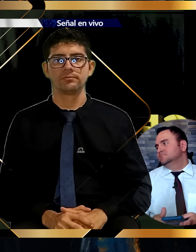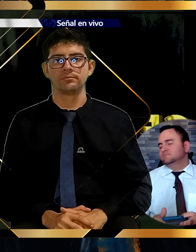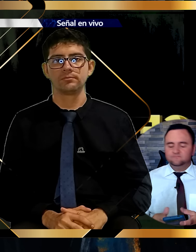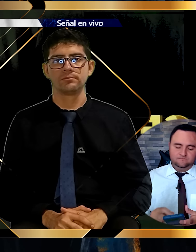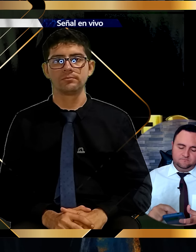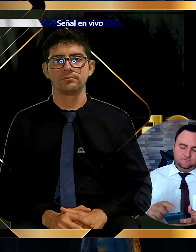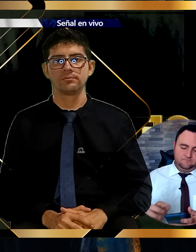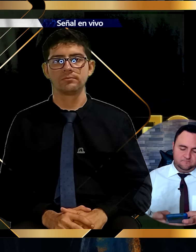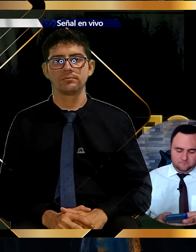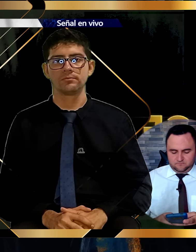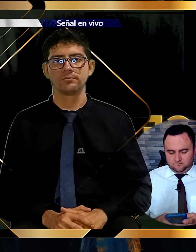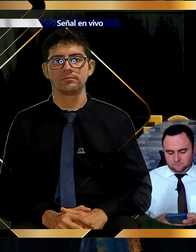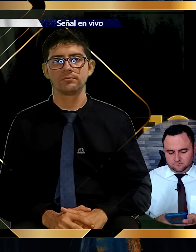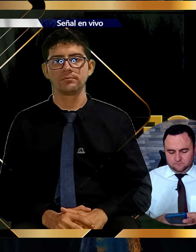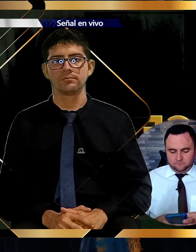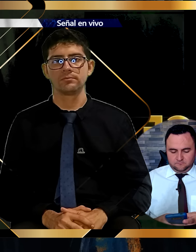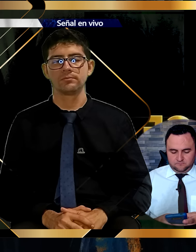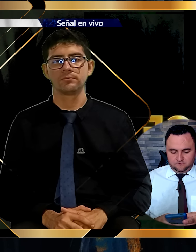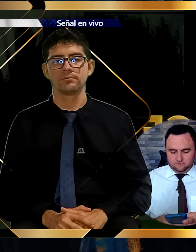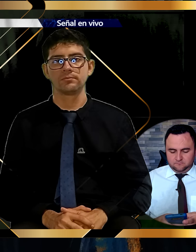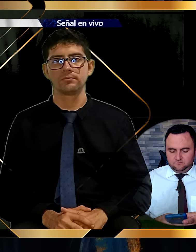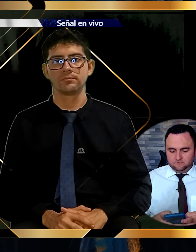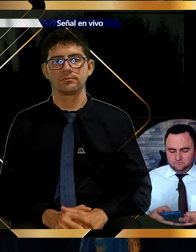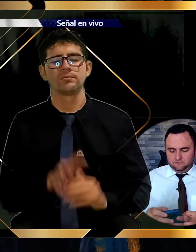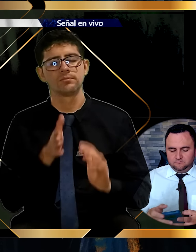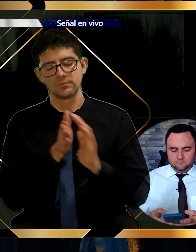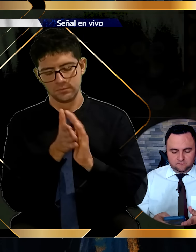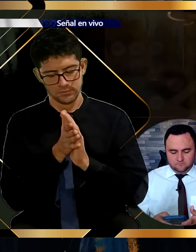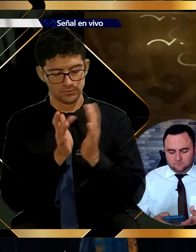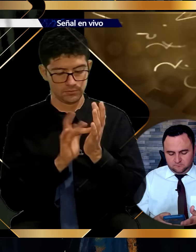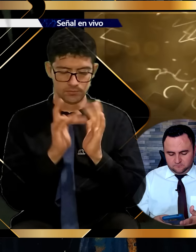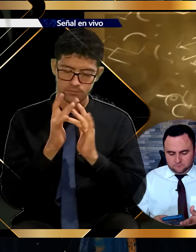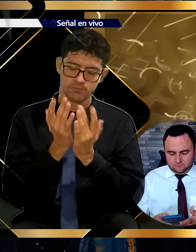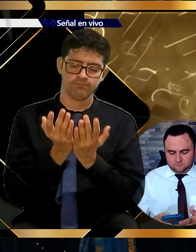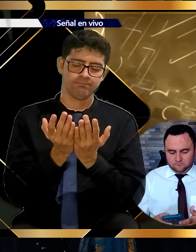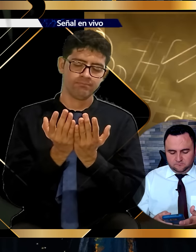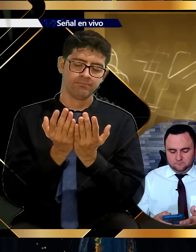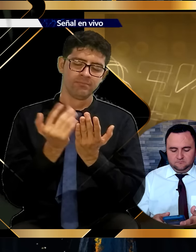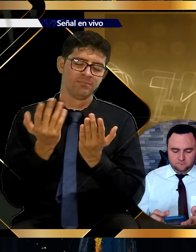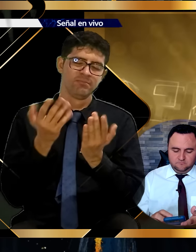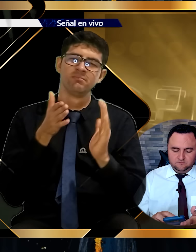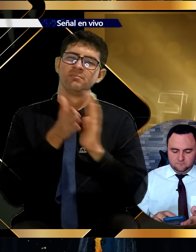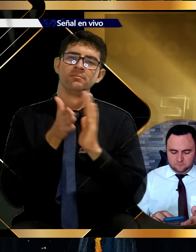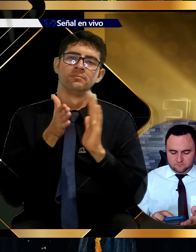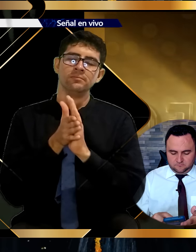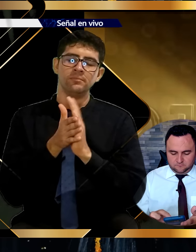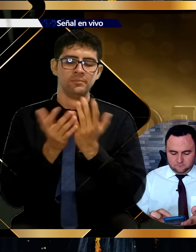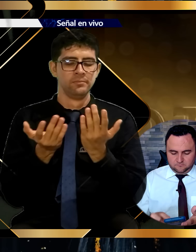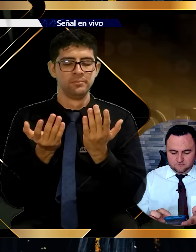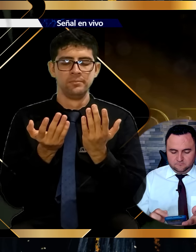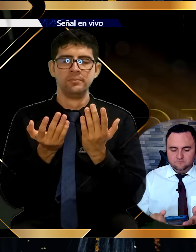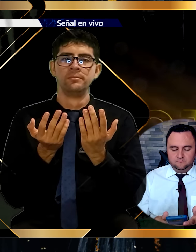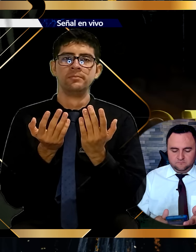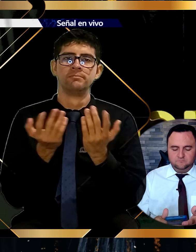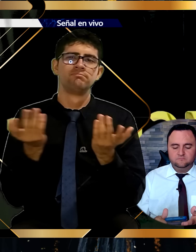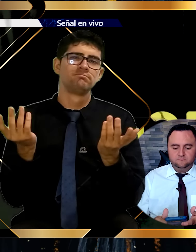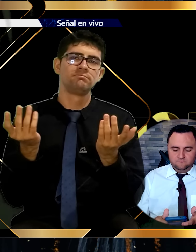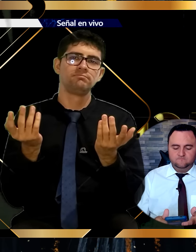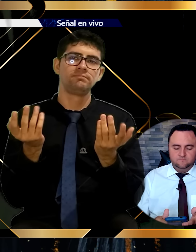Pero eso no es el mensaje de la Biblia, ¿cierto? Entonces, tiene que haber algo que ha